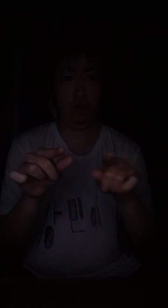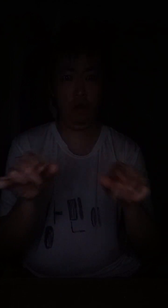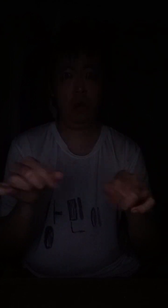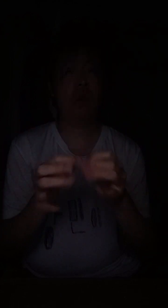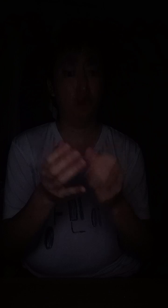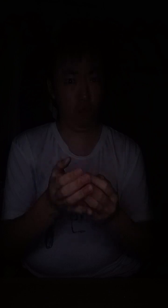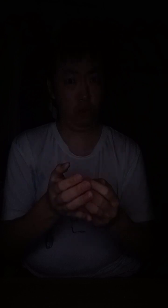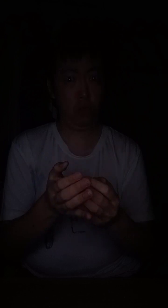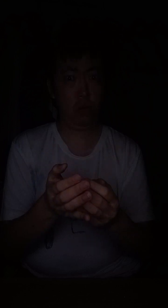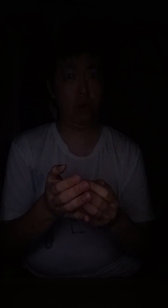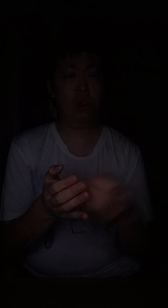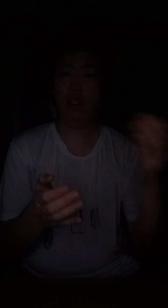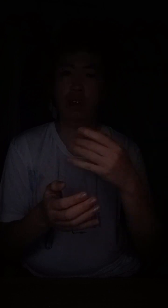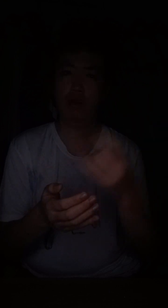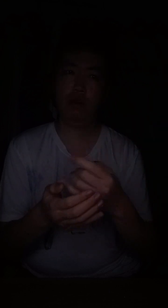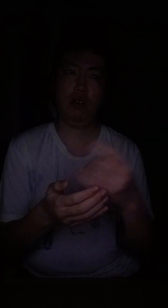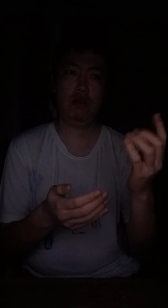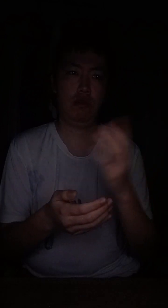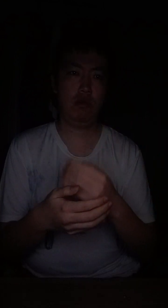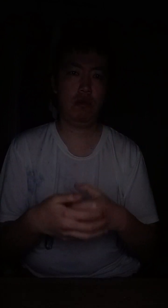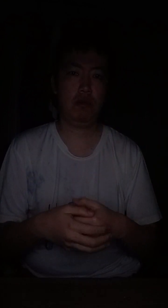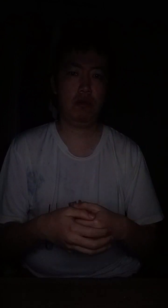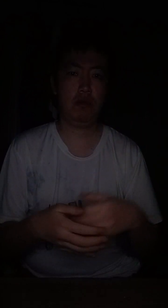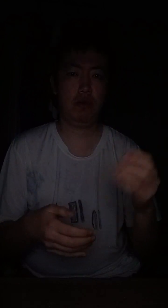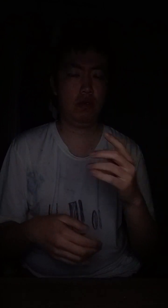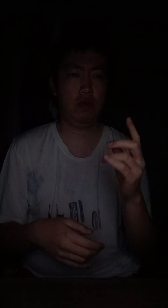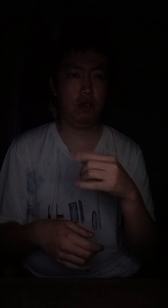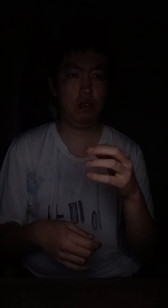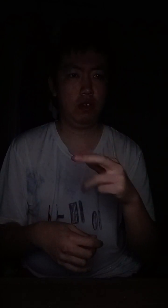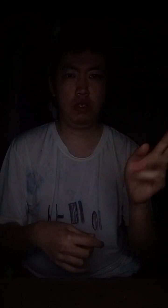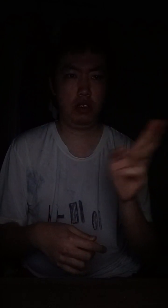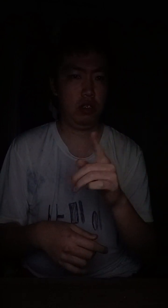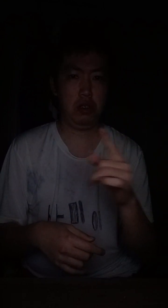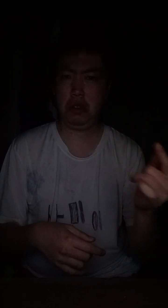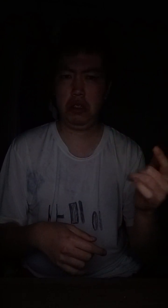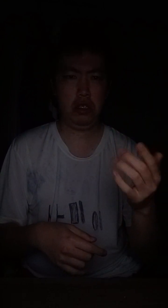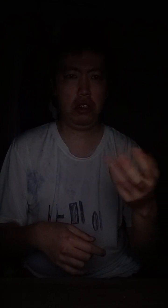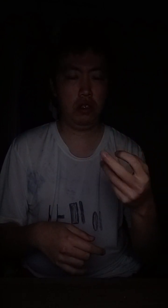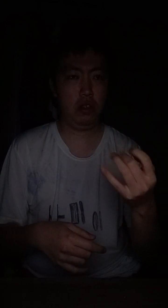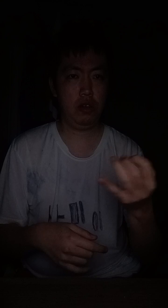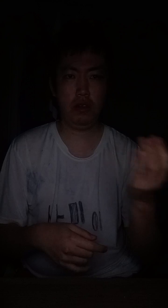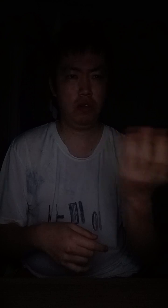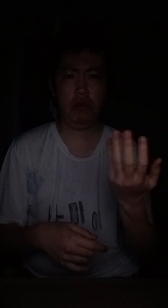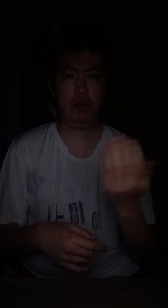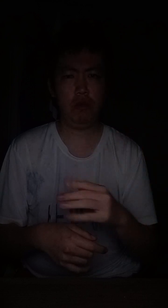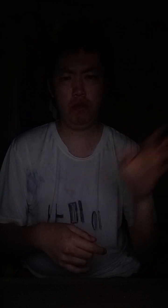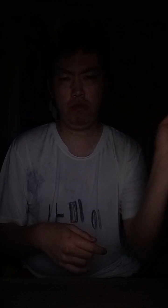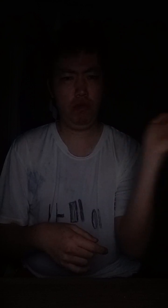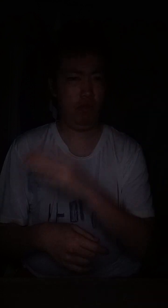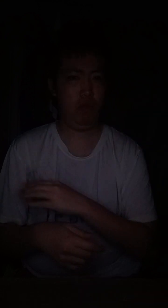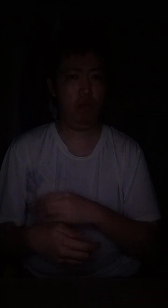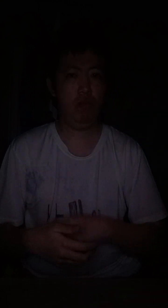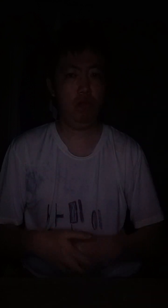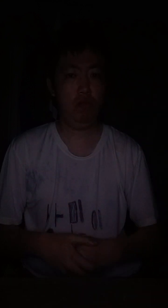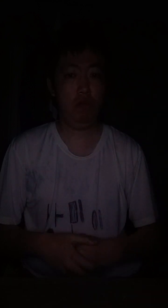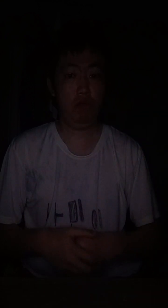근데 이게 그 규제 법률이 지금 없더라고요. 전파법, 그런 뭐 전파 방해하는 거 그거 말고는 규제할 수 있는 법률이 없더라고요. 국내에서